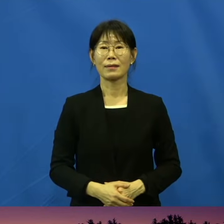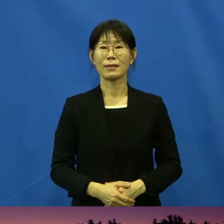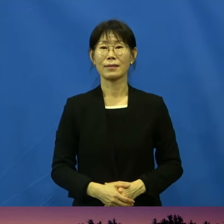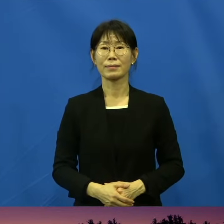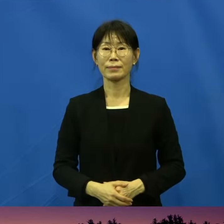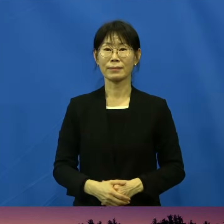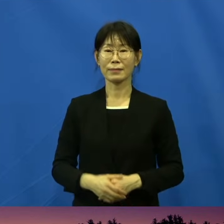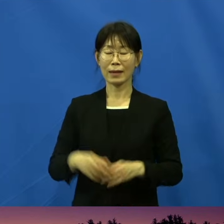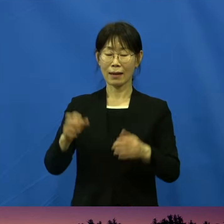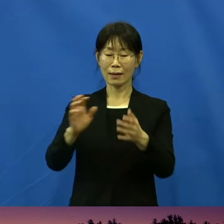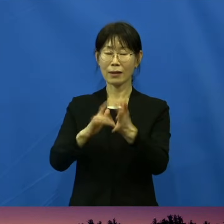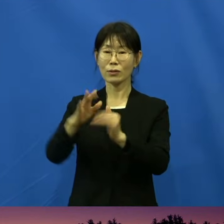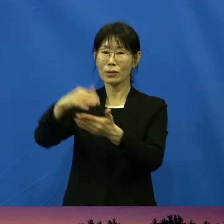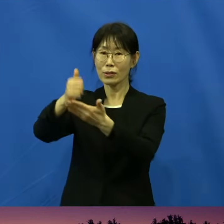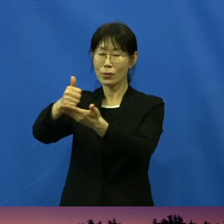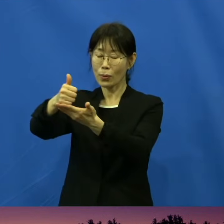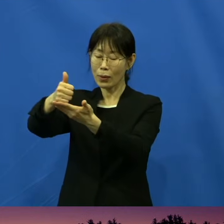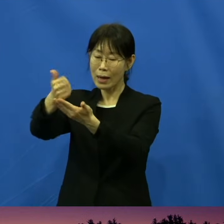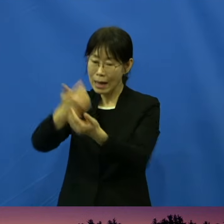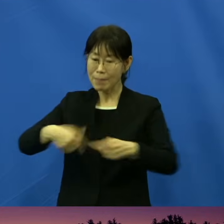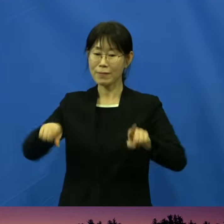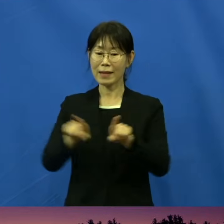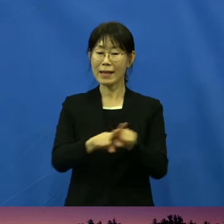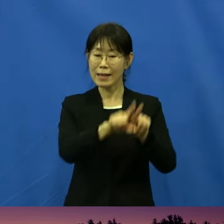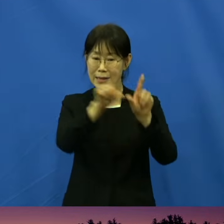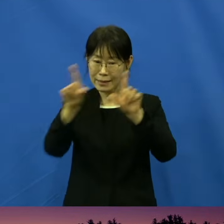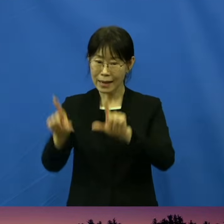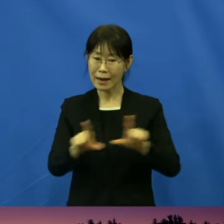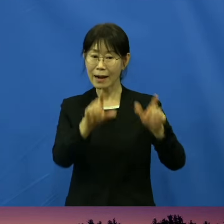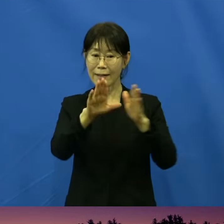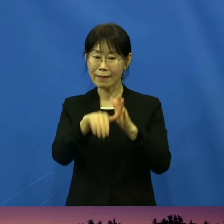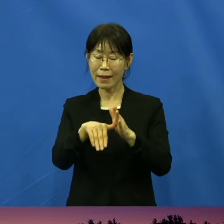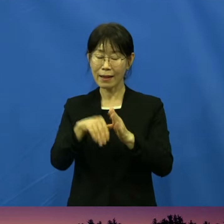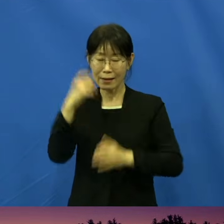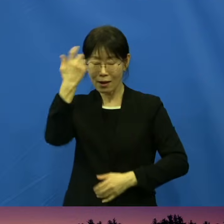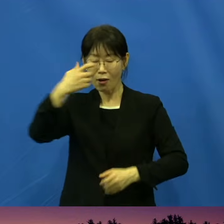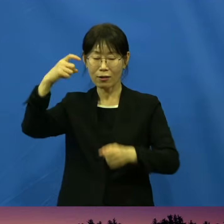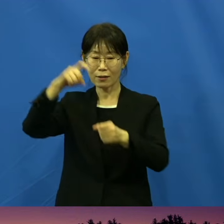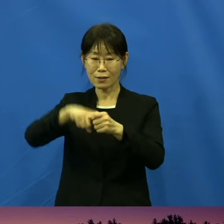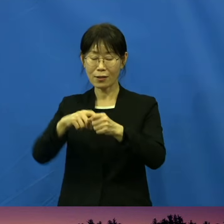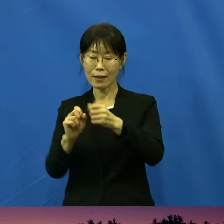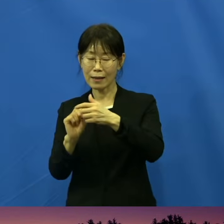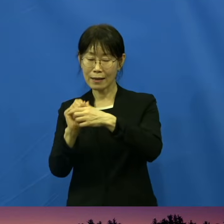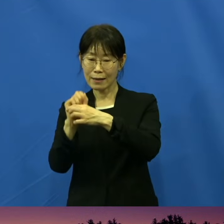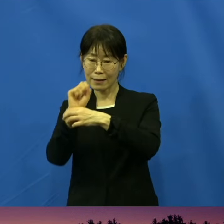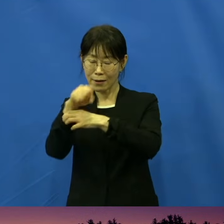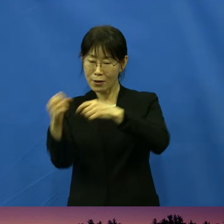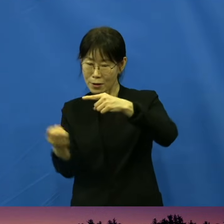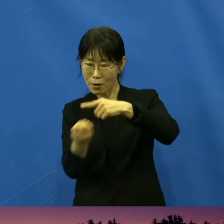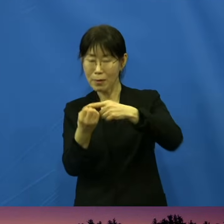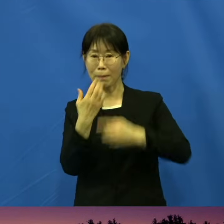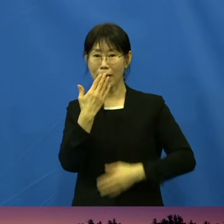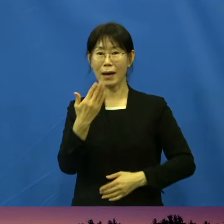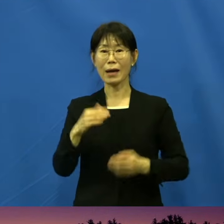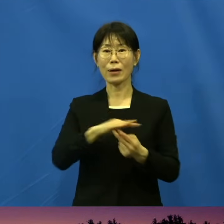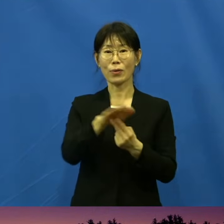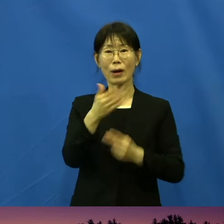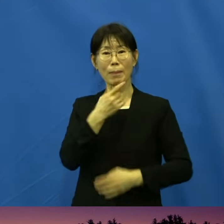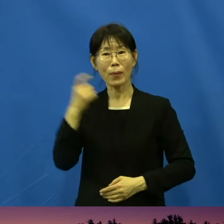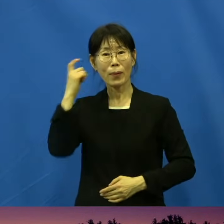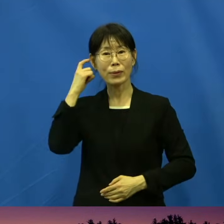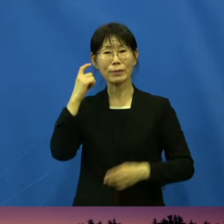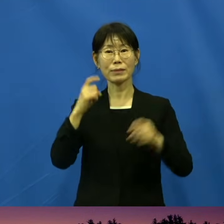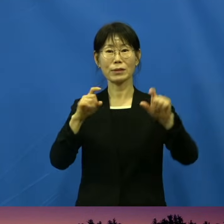그 그리스도와 함께 일상을 살아갈 때 나도 모르게 영적인 열매를 맺게 되는 거예요. 그래서 요한복음 15장 5절이죠. 나는 포도나무에